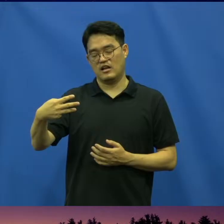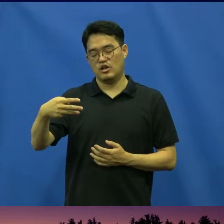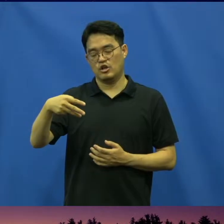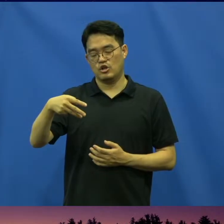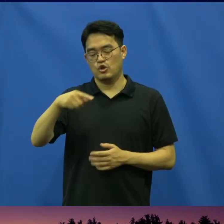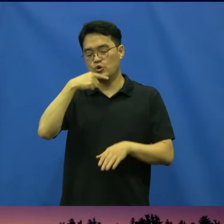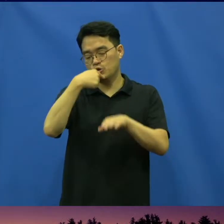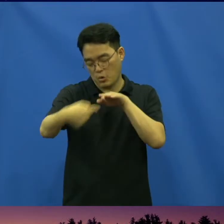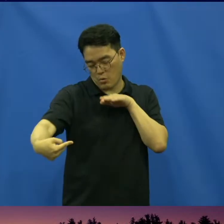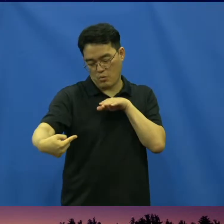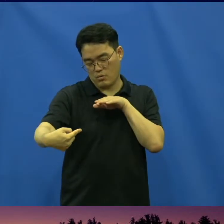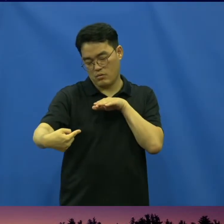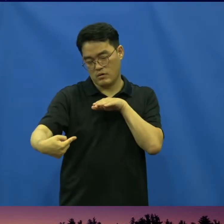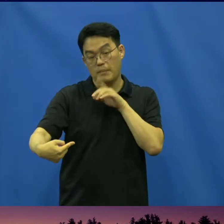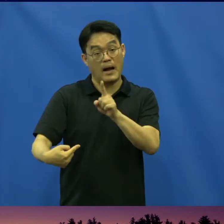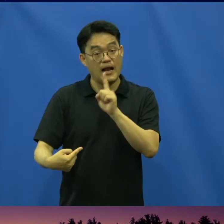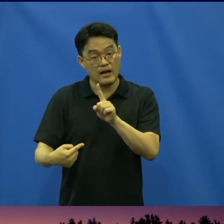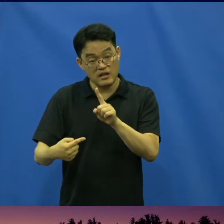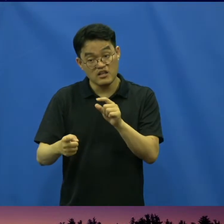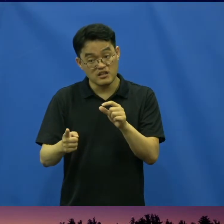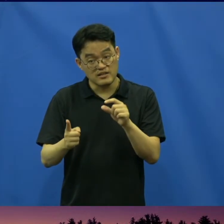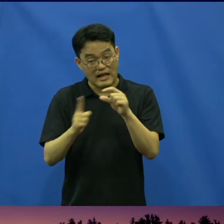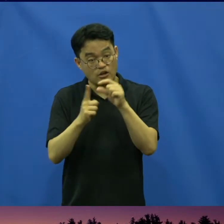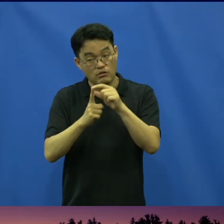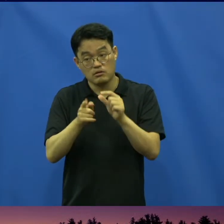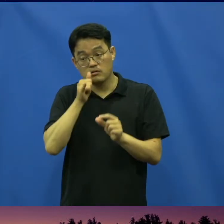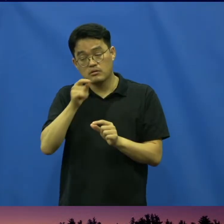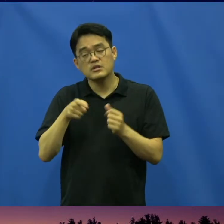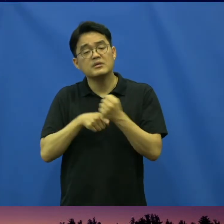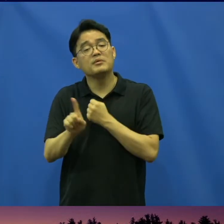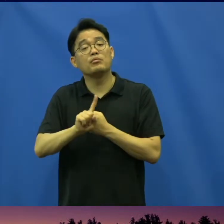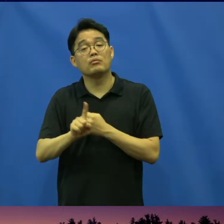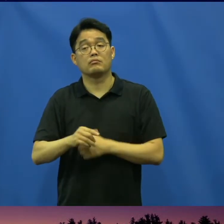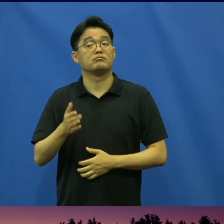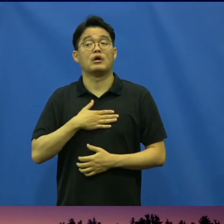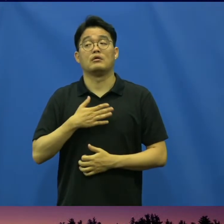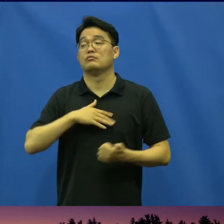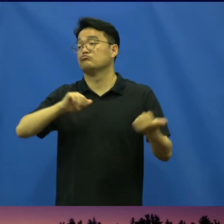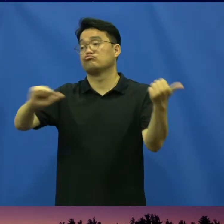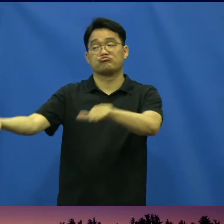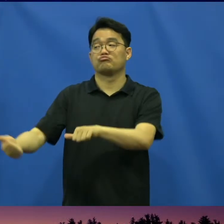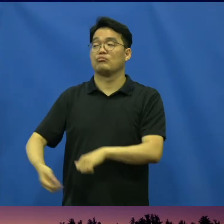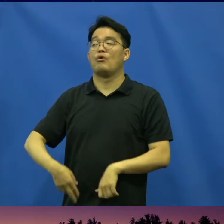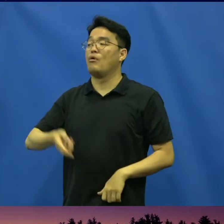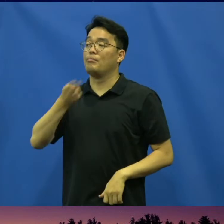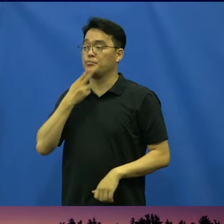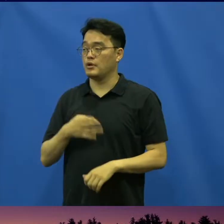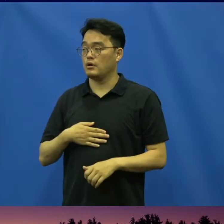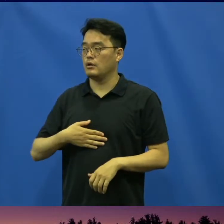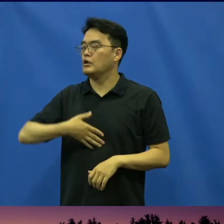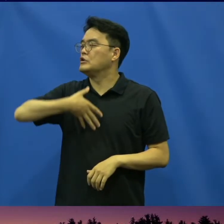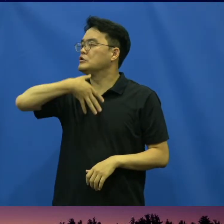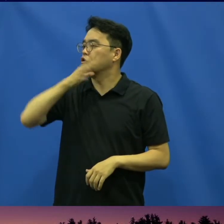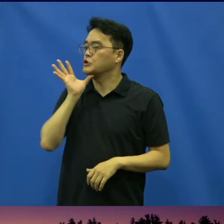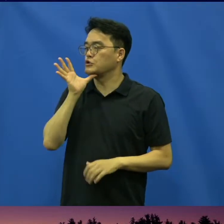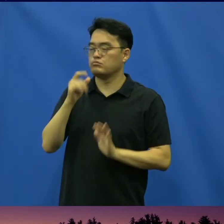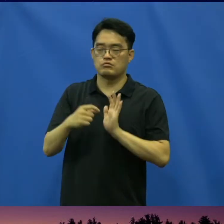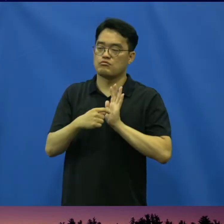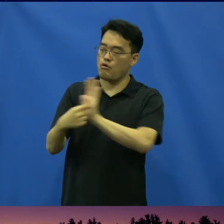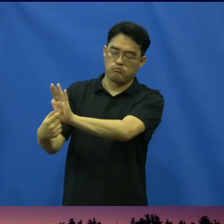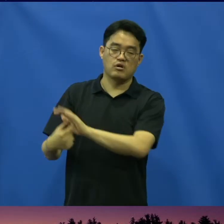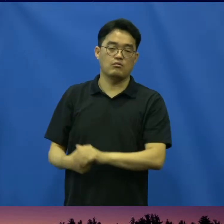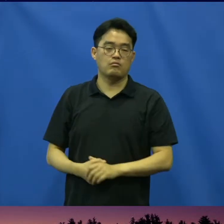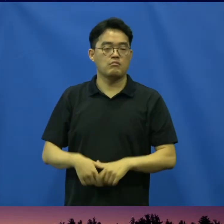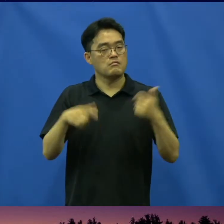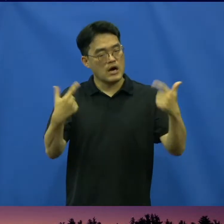죽을 때까지 젊은 시절과 똑같이 살아가라고 하는 사람들. 그 늙음을 부정하고